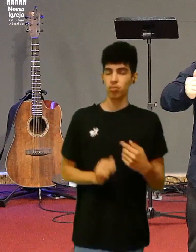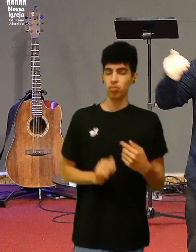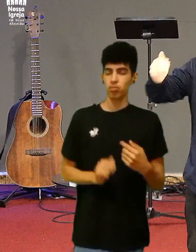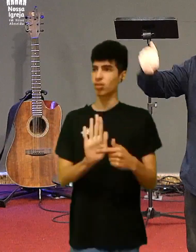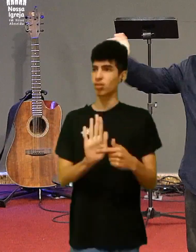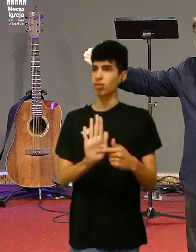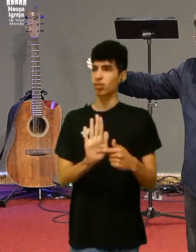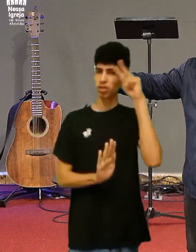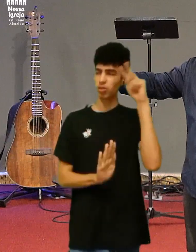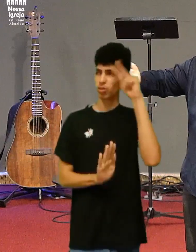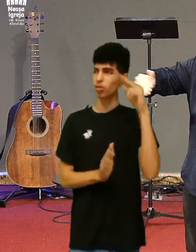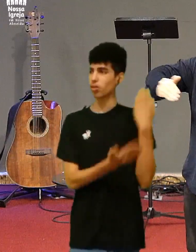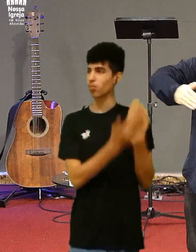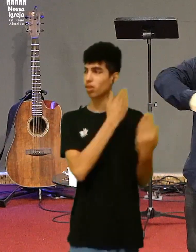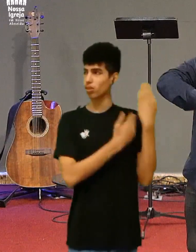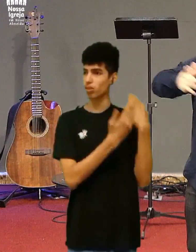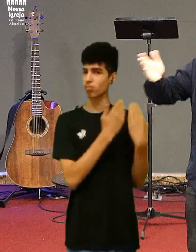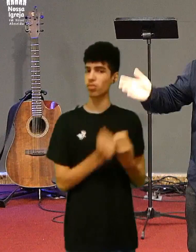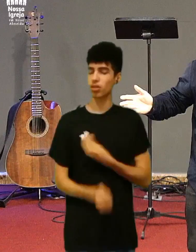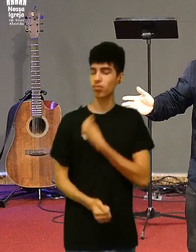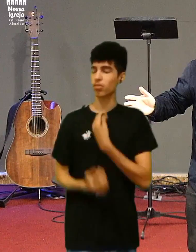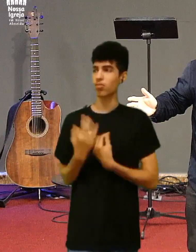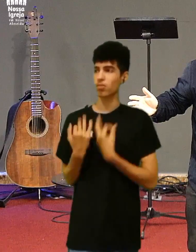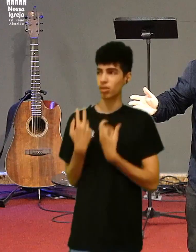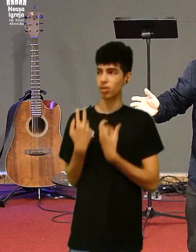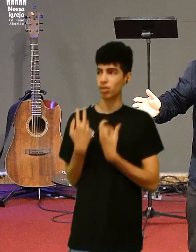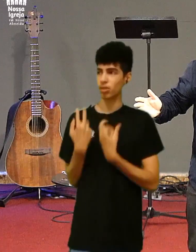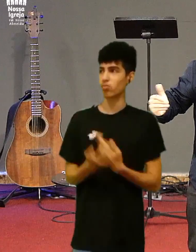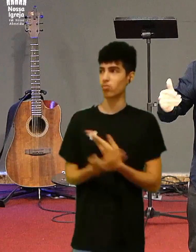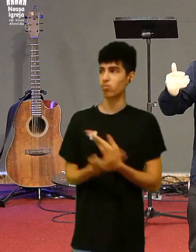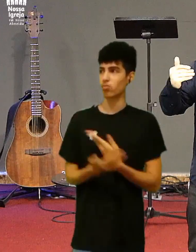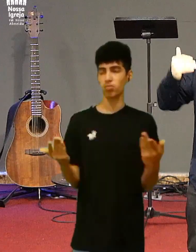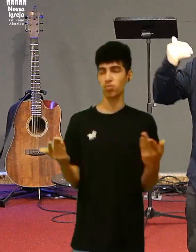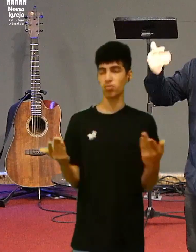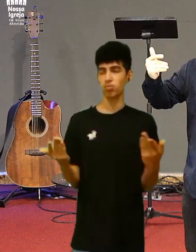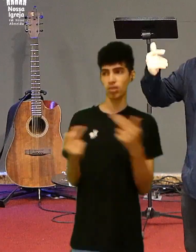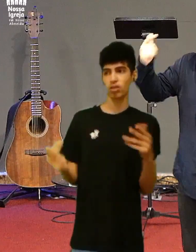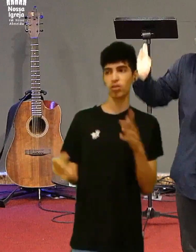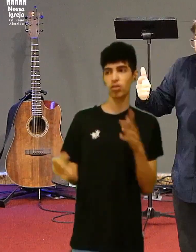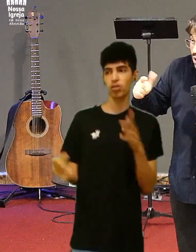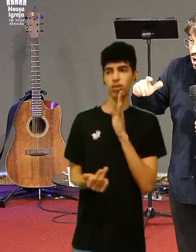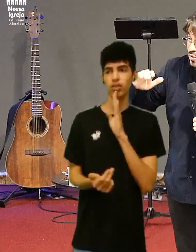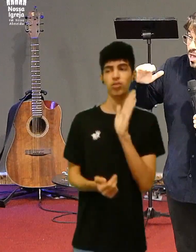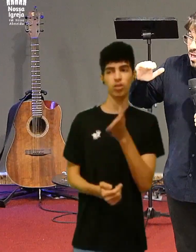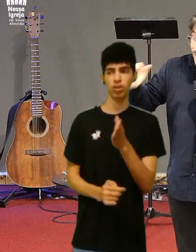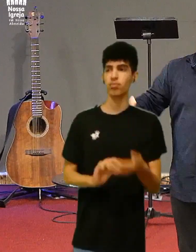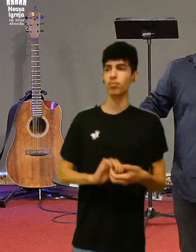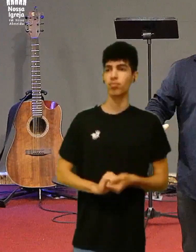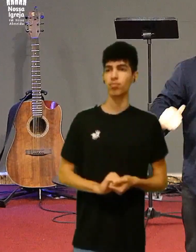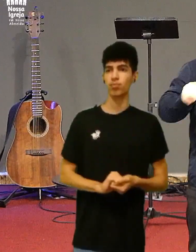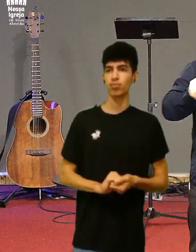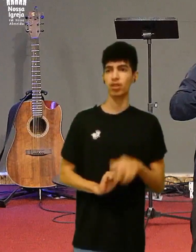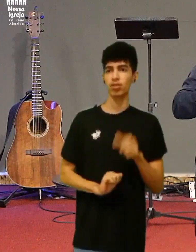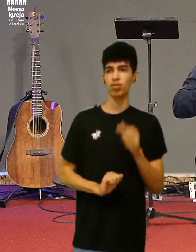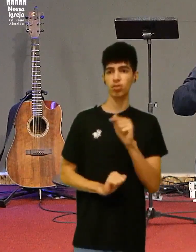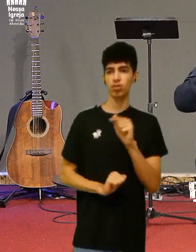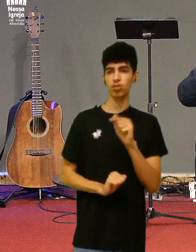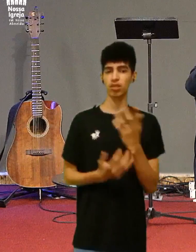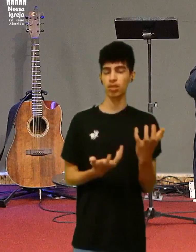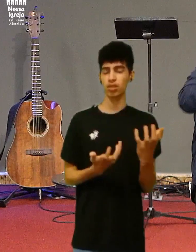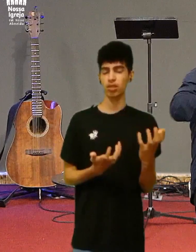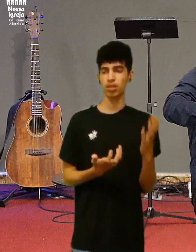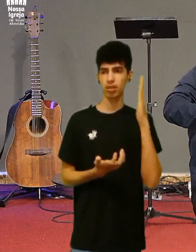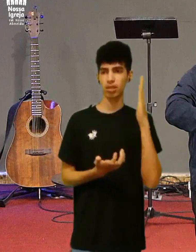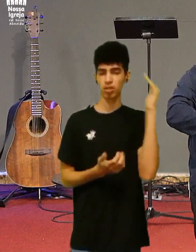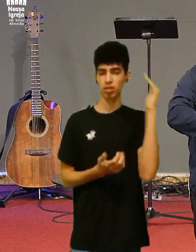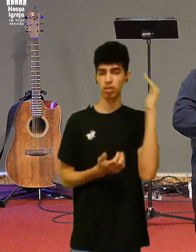já conhece alguns desses, da gente estudar ao longo dos anos. Mas você que ouvir e ficar curioso, vai pesquisar, se precisar de algum